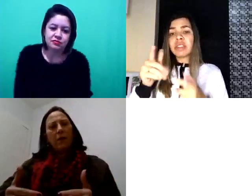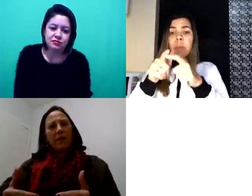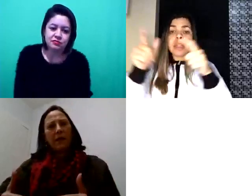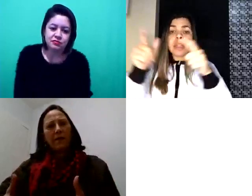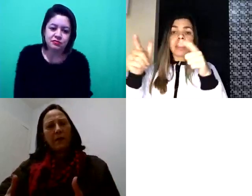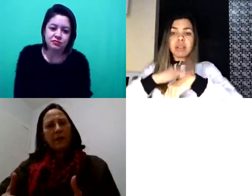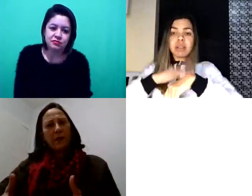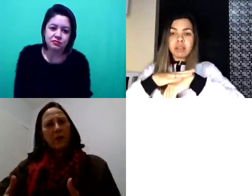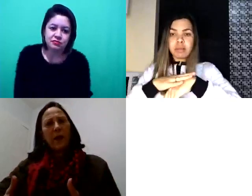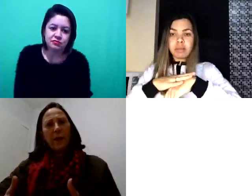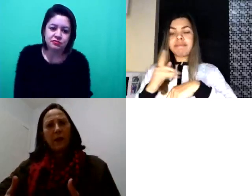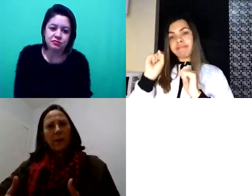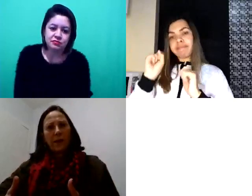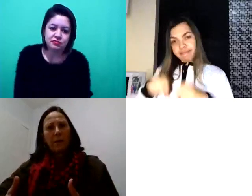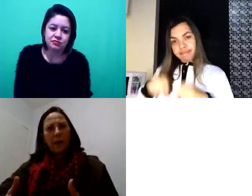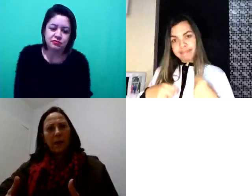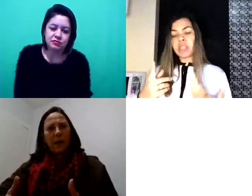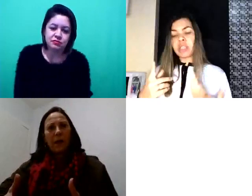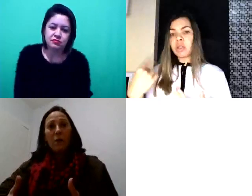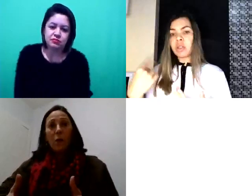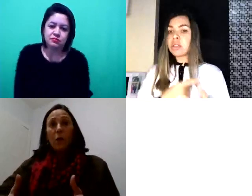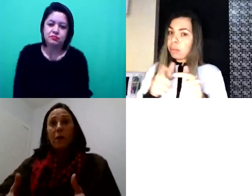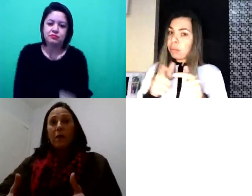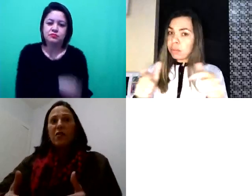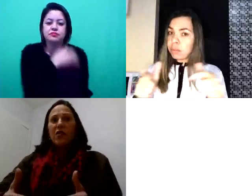nós estamos numa época de pandemia e